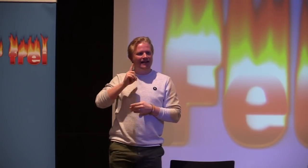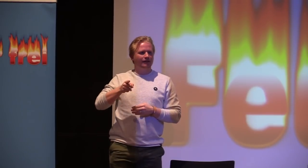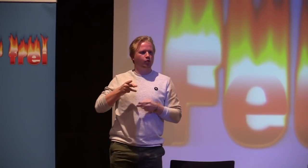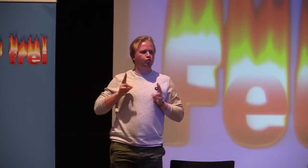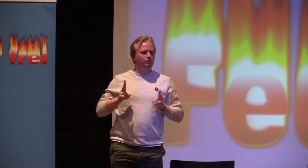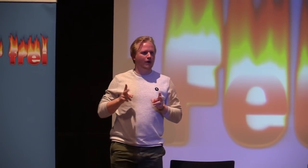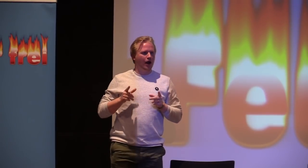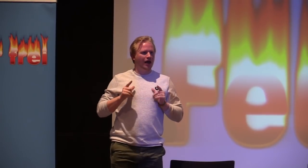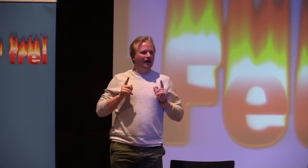Naja,